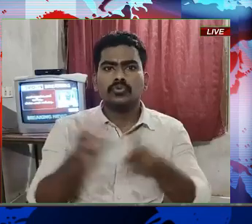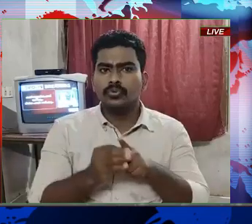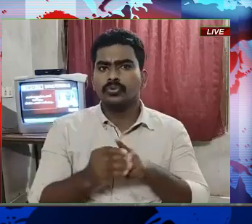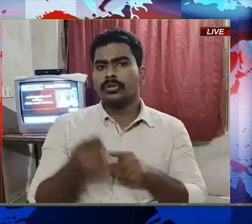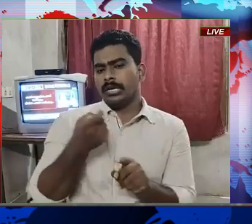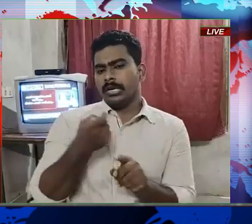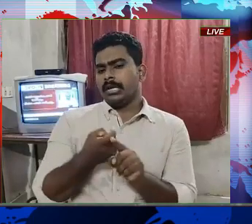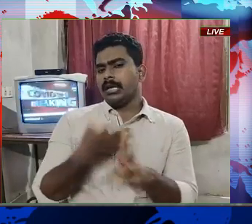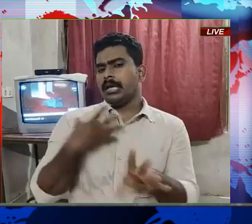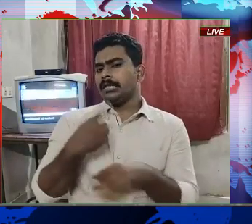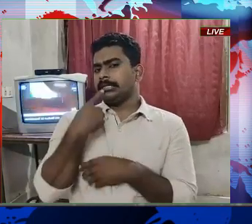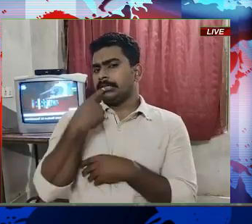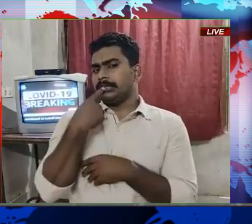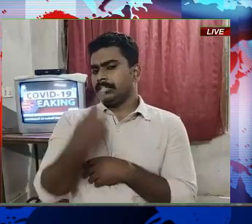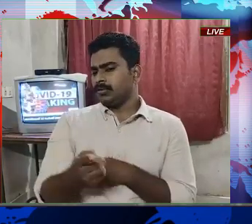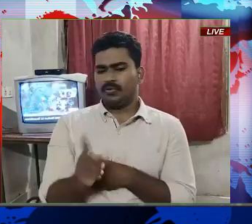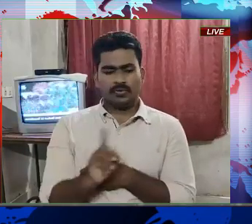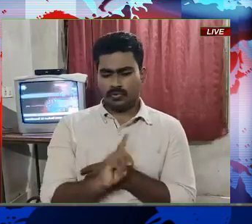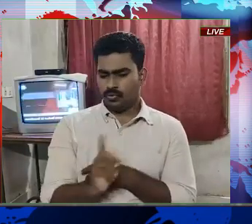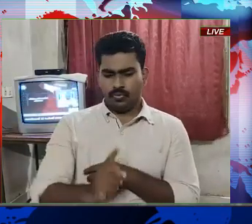ഇനി ആലോചിക്കുന്നത്